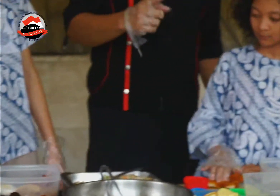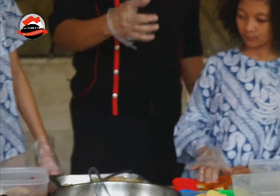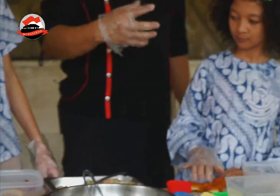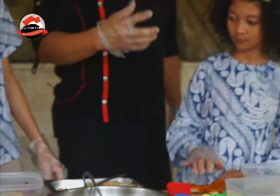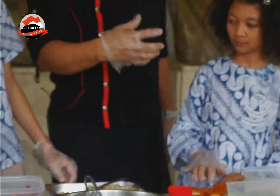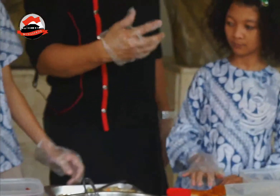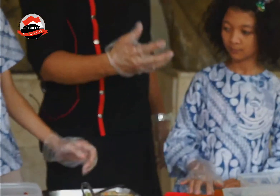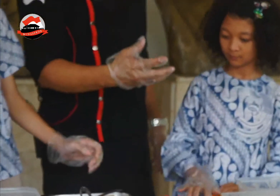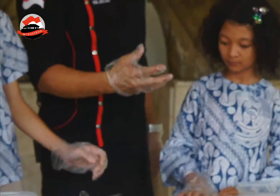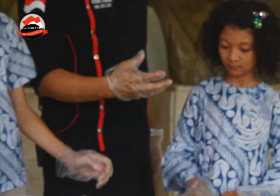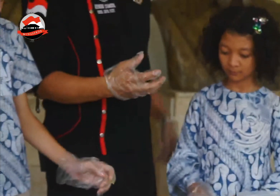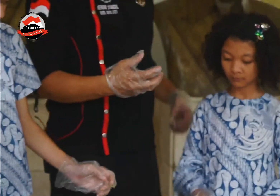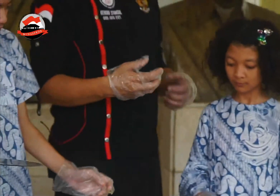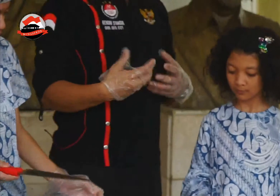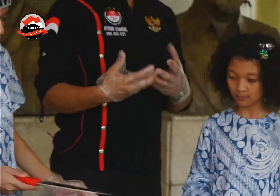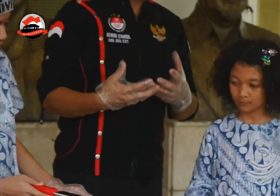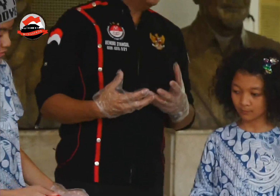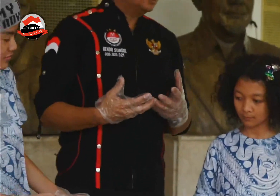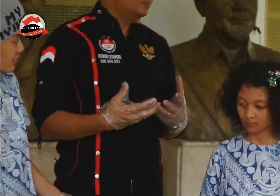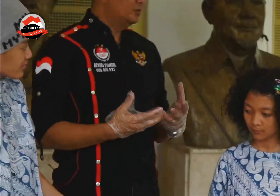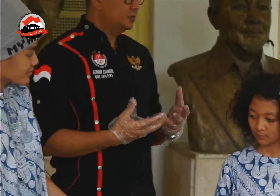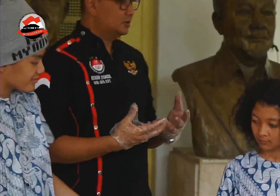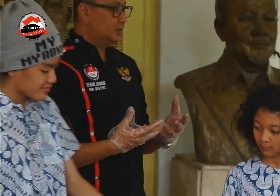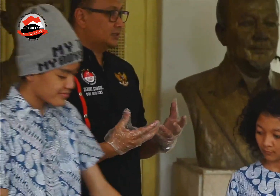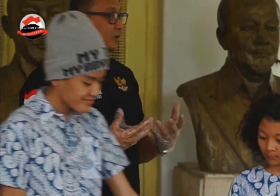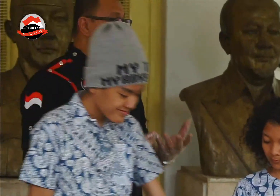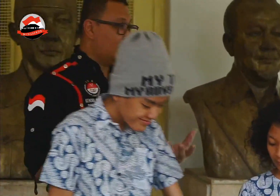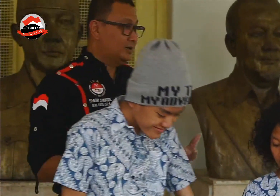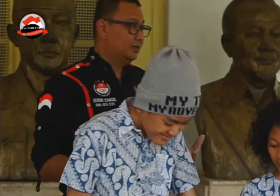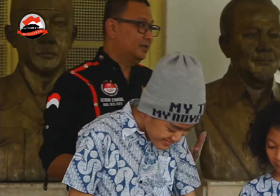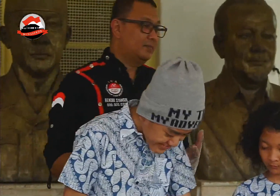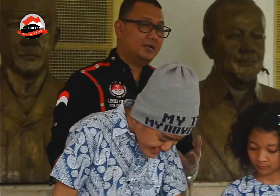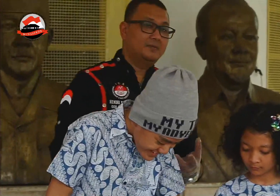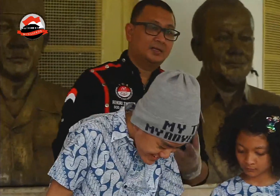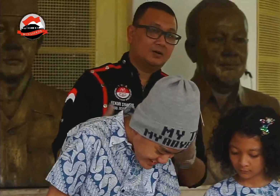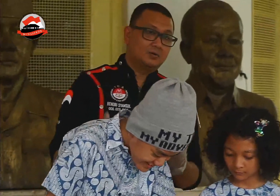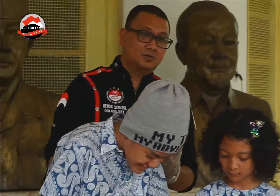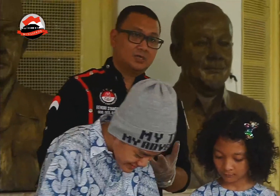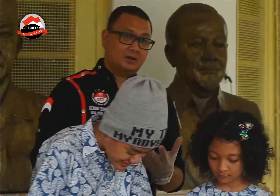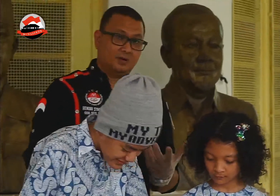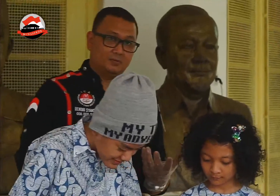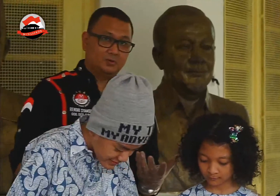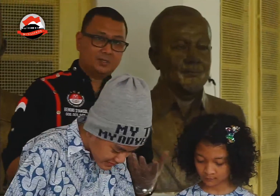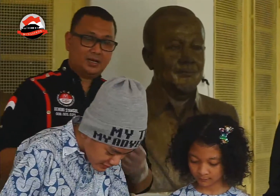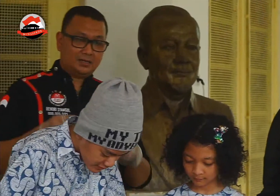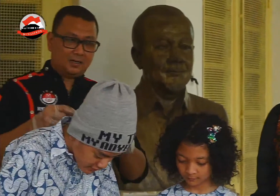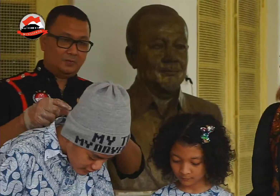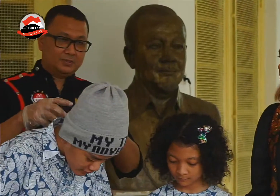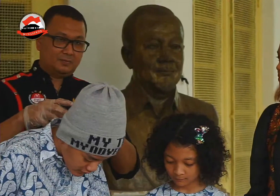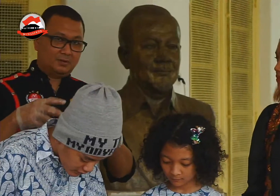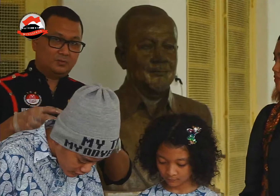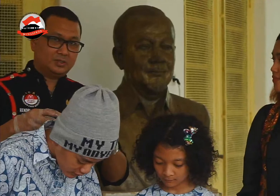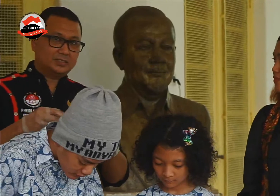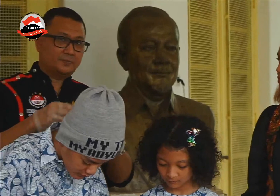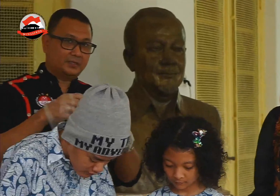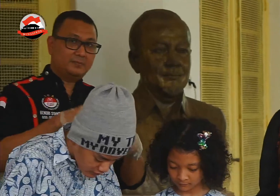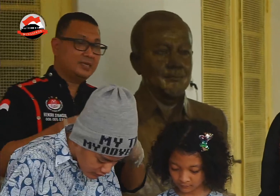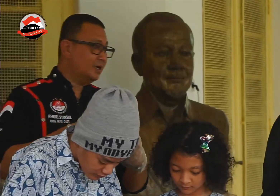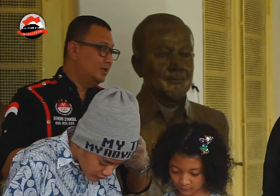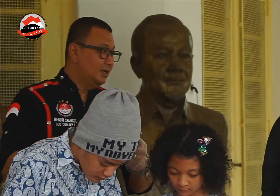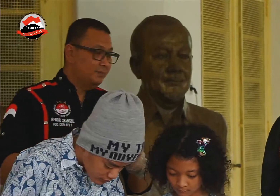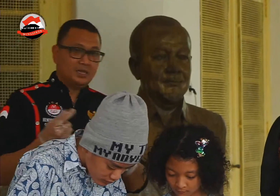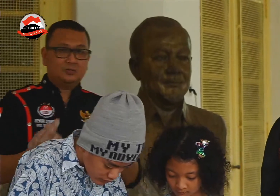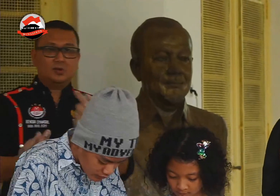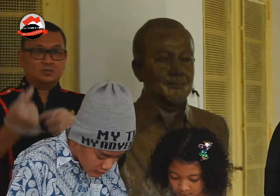saya biasa ngajarin lagi anak-anak cara ngerebus dulu, ngerebus sayuran. Jadi mereka biar tahu dulu cara merebus. Karena kan kalau misal merebus nggak seperti